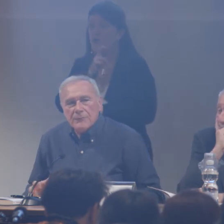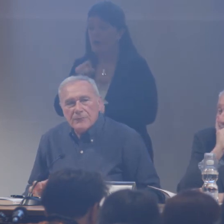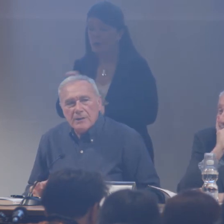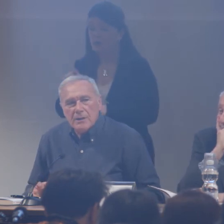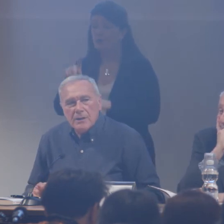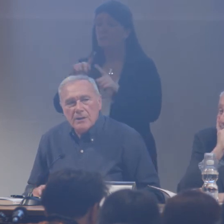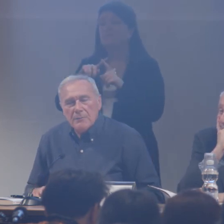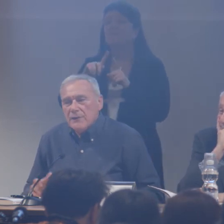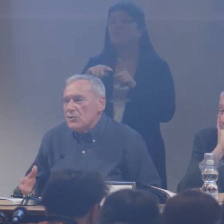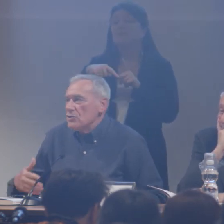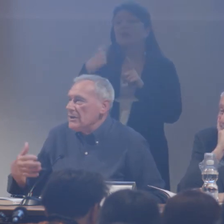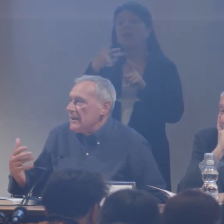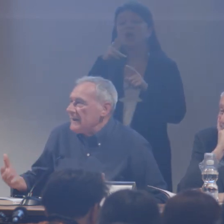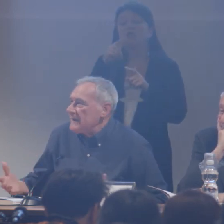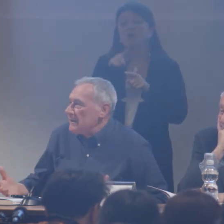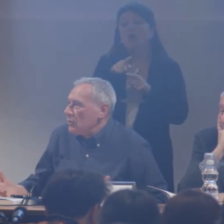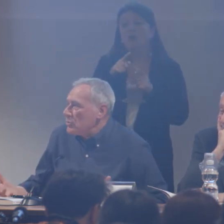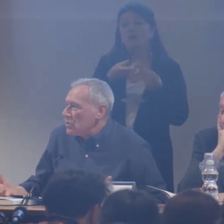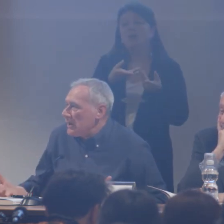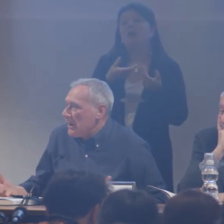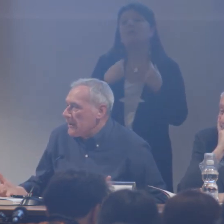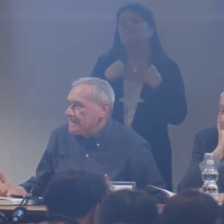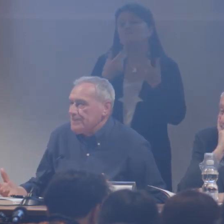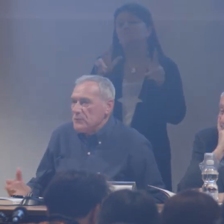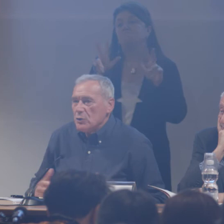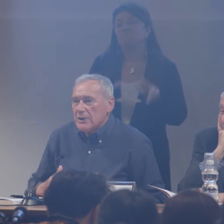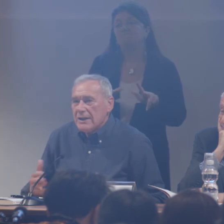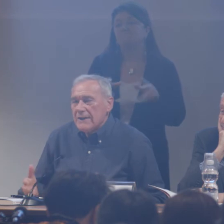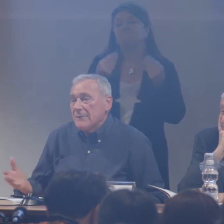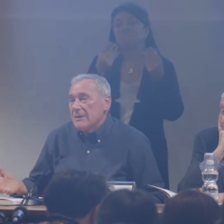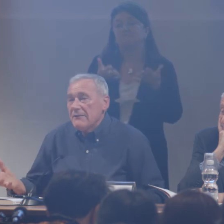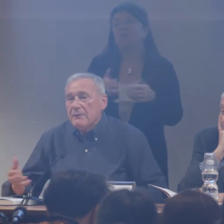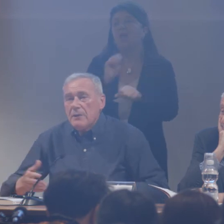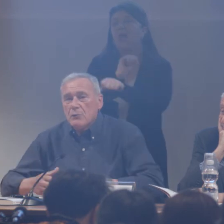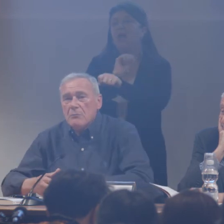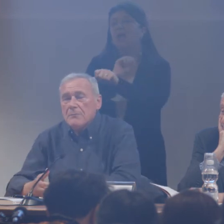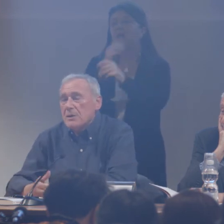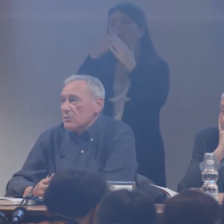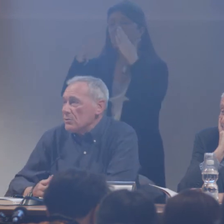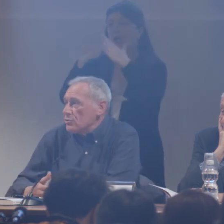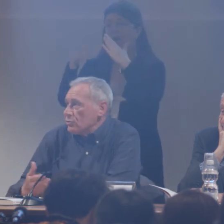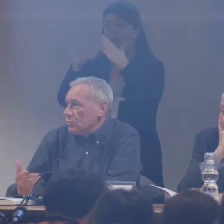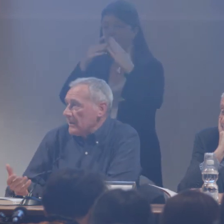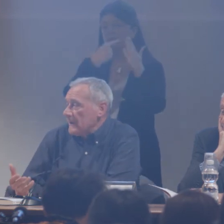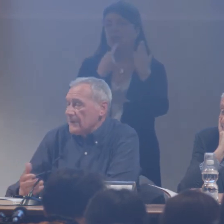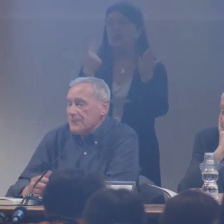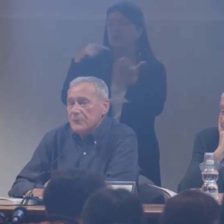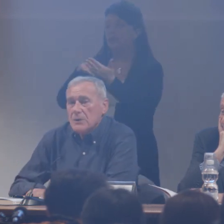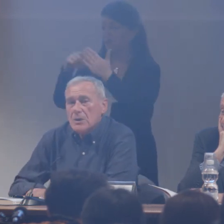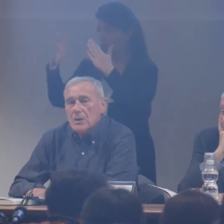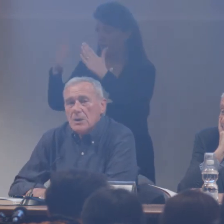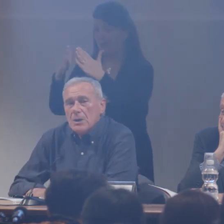donna il beneficio degli arresti domiciliari. Torna a casa perché aveva un bambino di 18